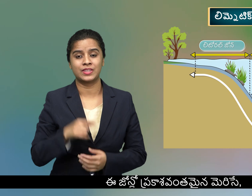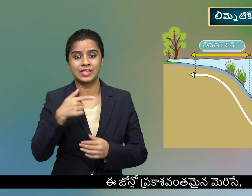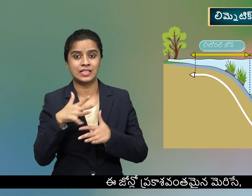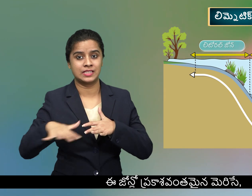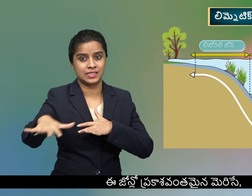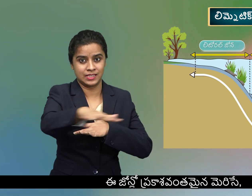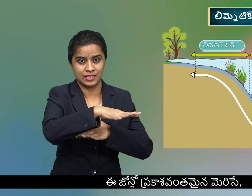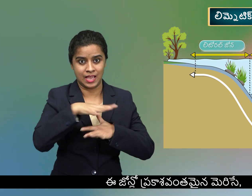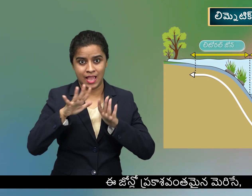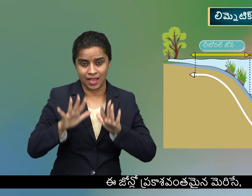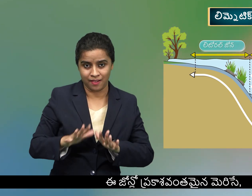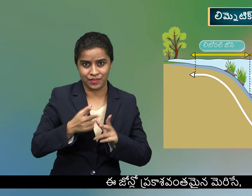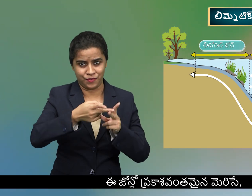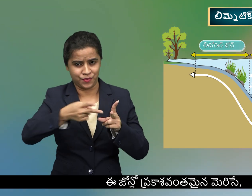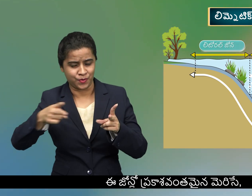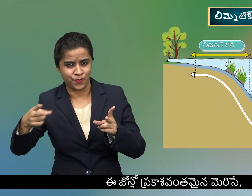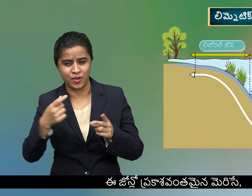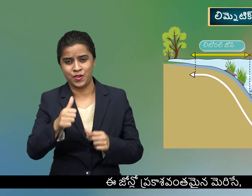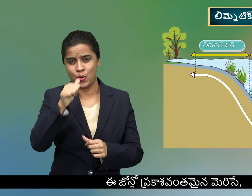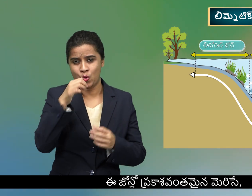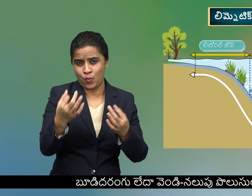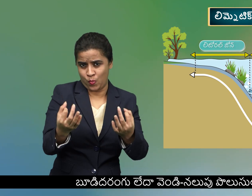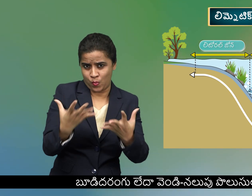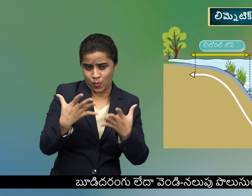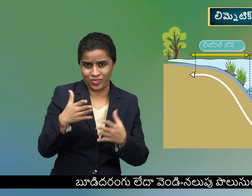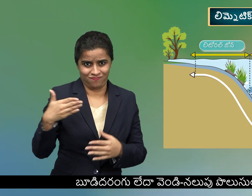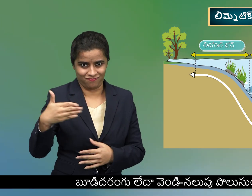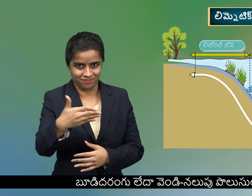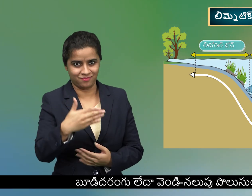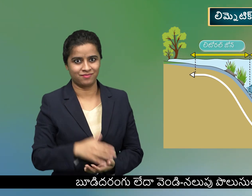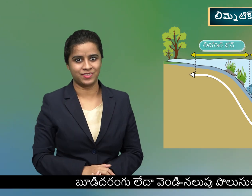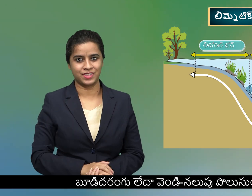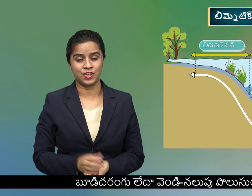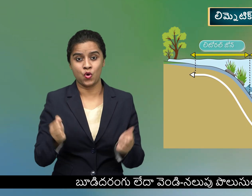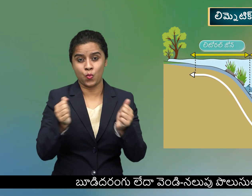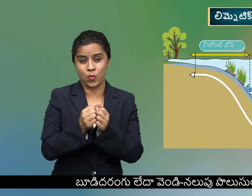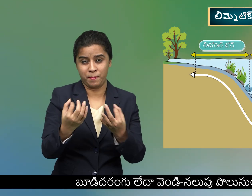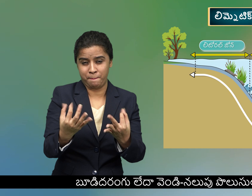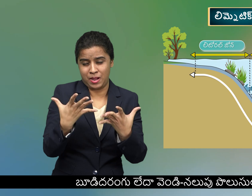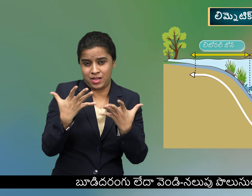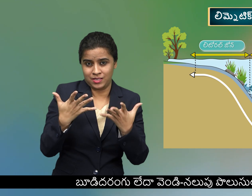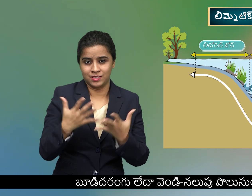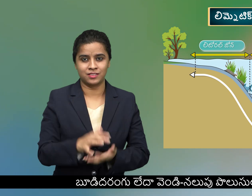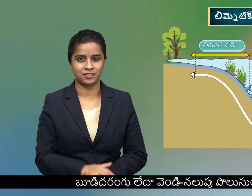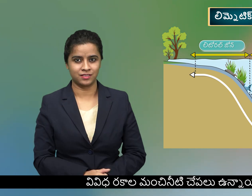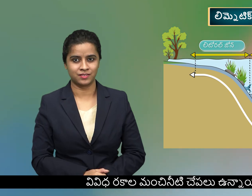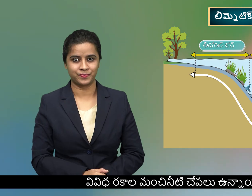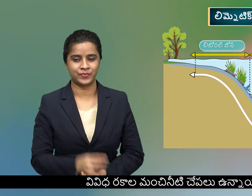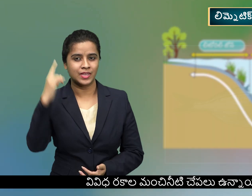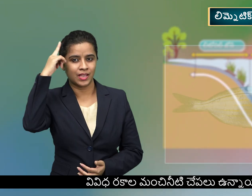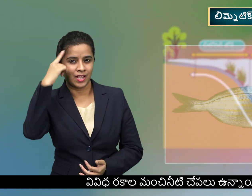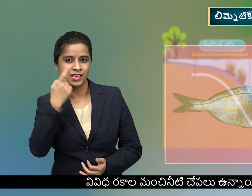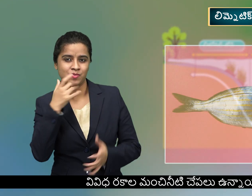ఈ జోన్లో ప్రకాశవంతమైన మెరిసే బూడిద రంగు లేదా వెండి నలుపు పొలుసులతో